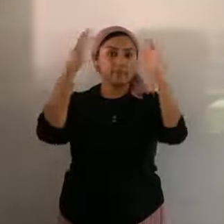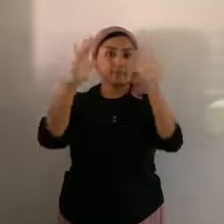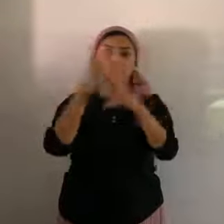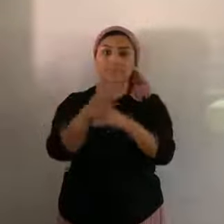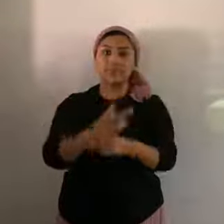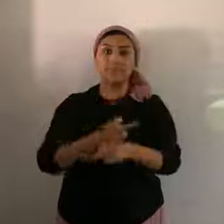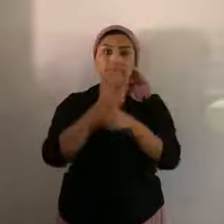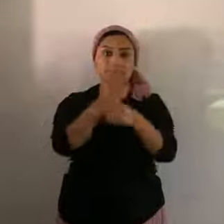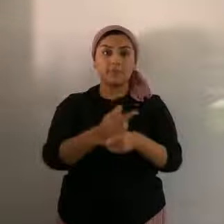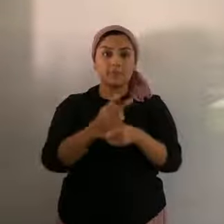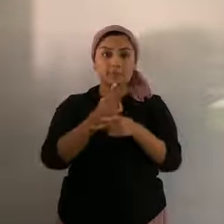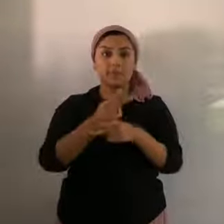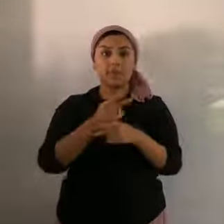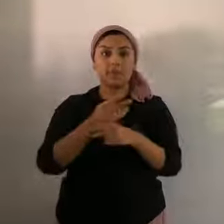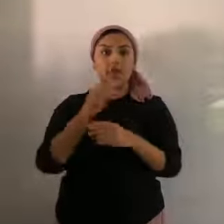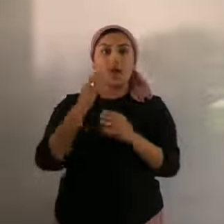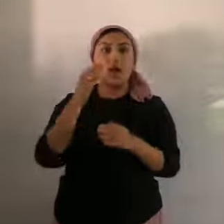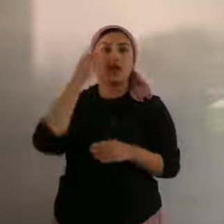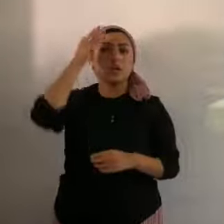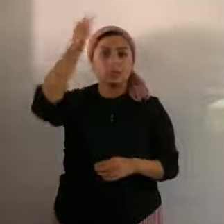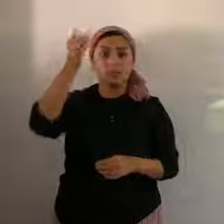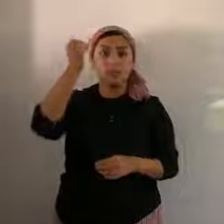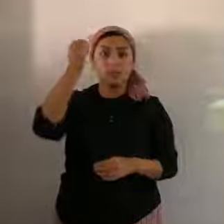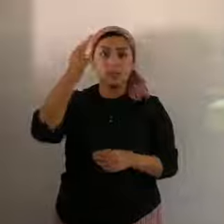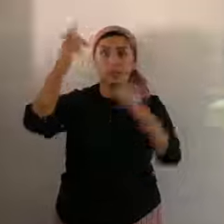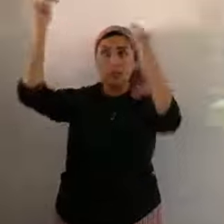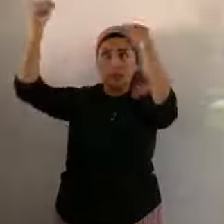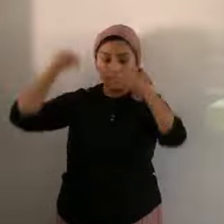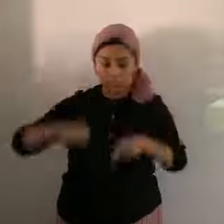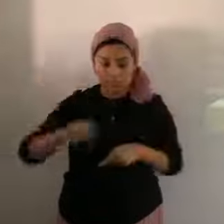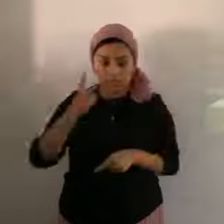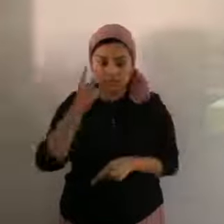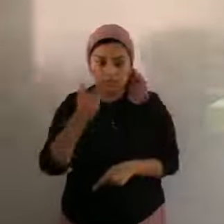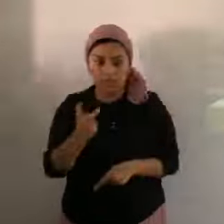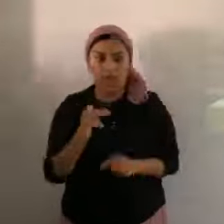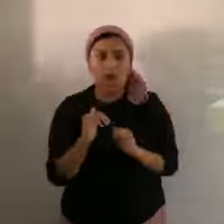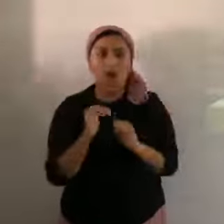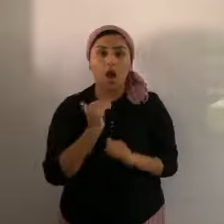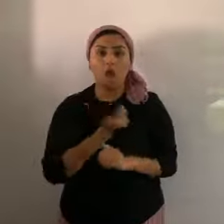¿Cómo va a encontrar el Eterno a Israel, a la casa de Judá,